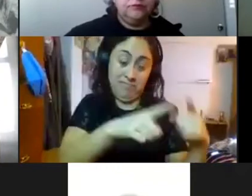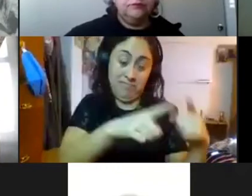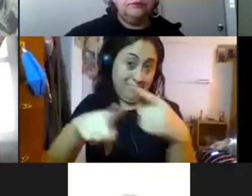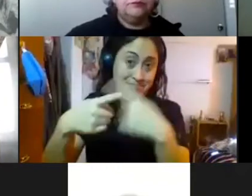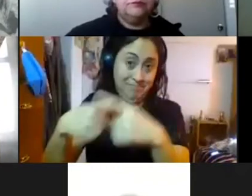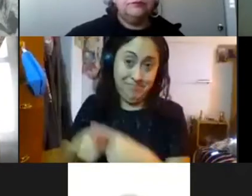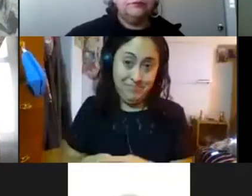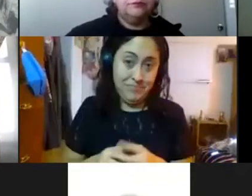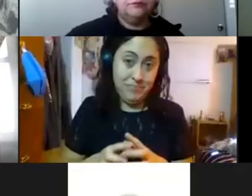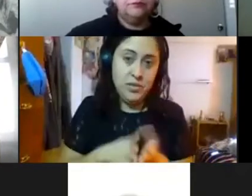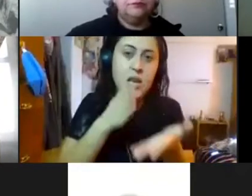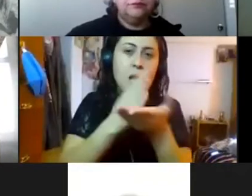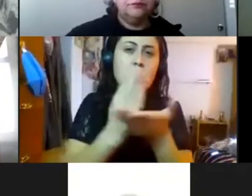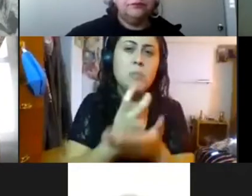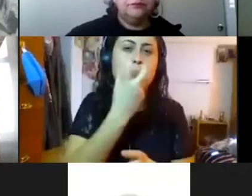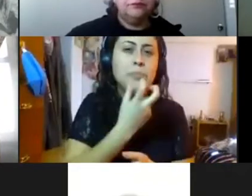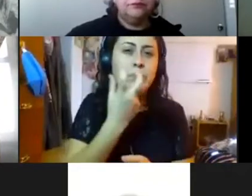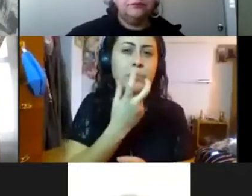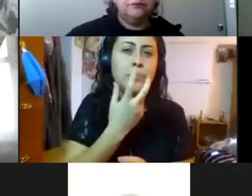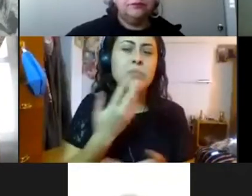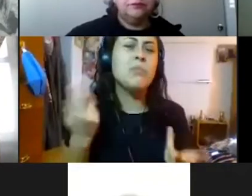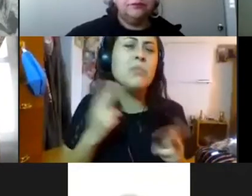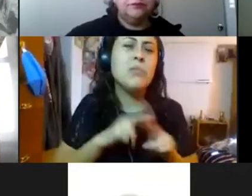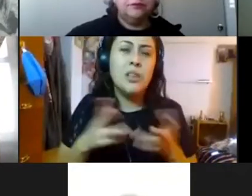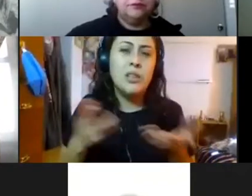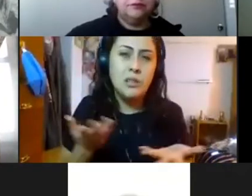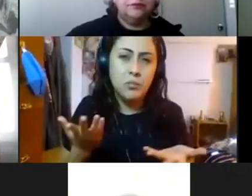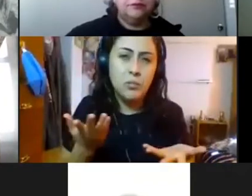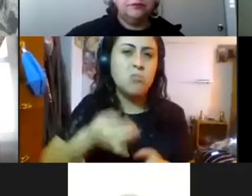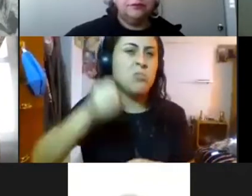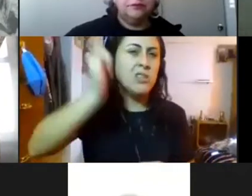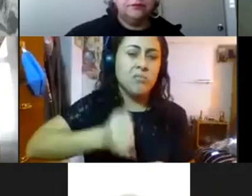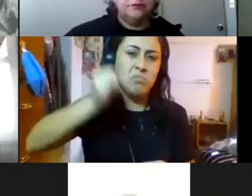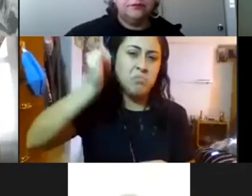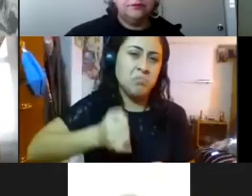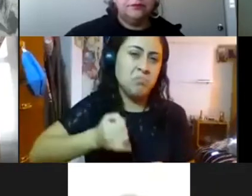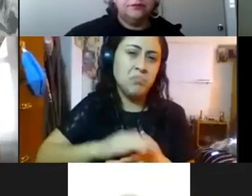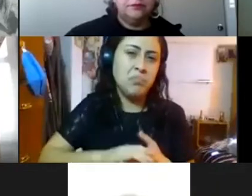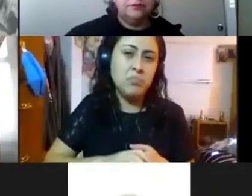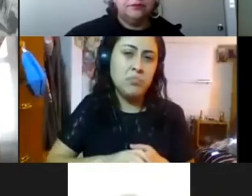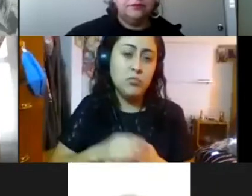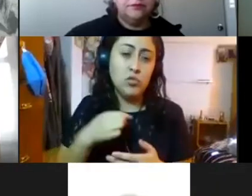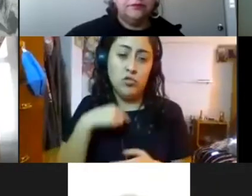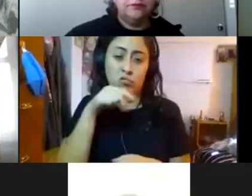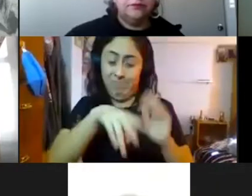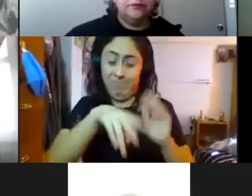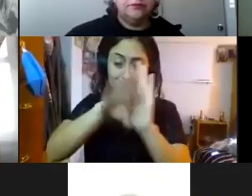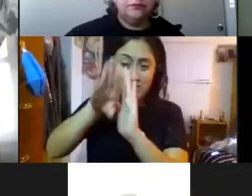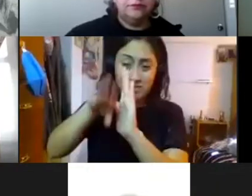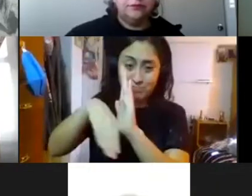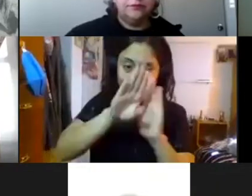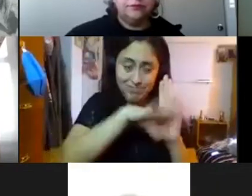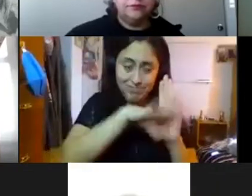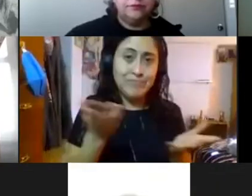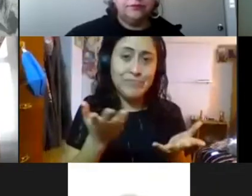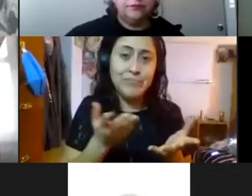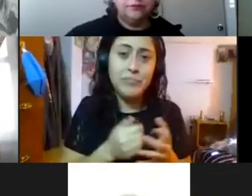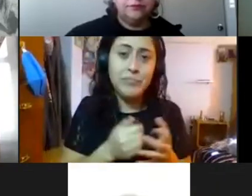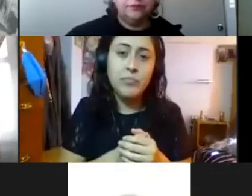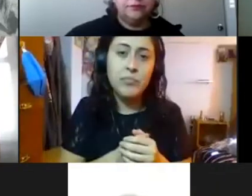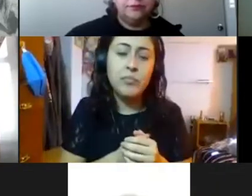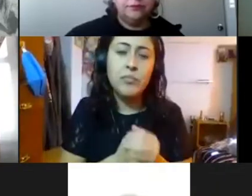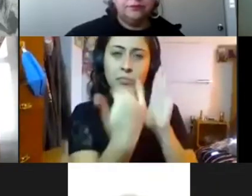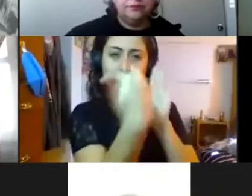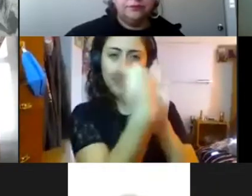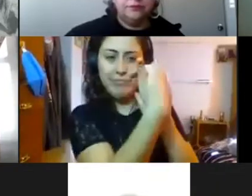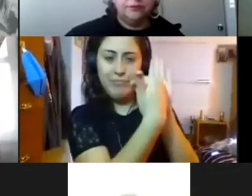en escuela de lenguaje se suele trabajar, lo que más he visto, es por un cronograma anual